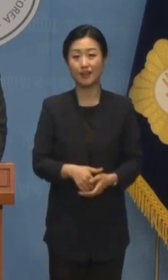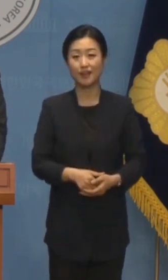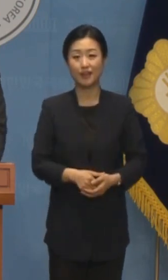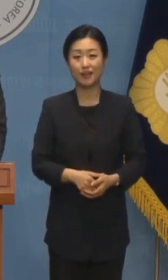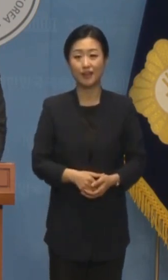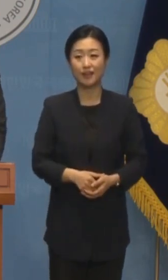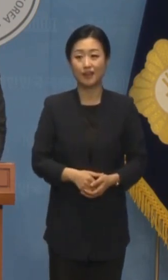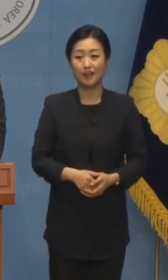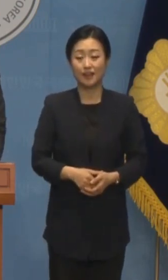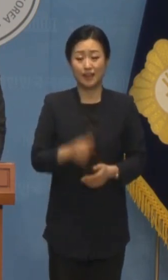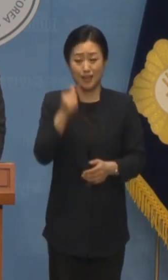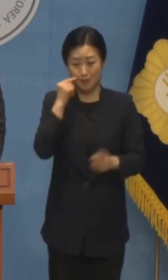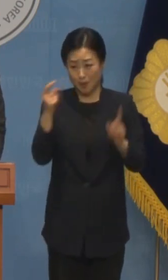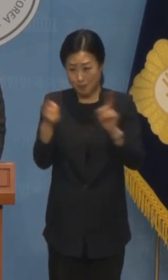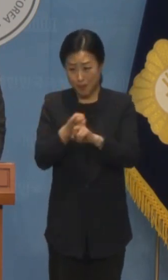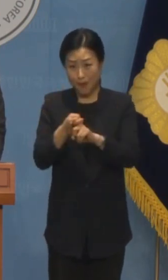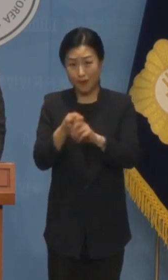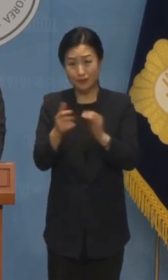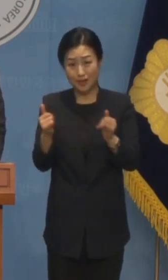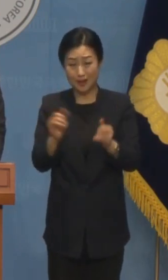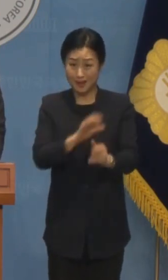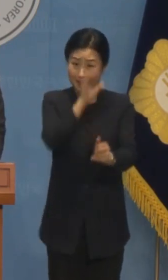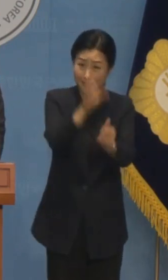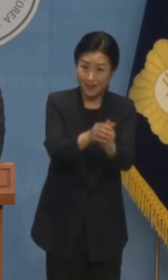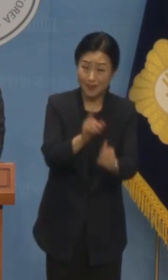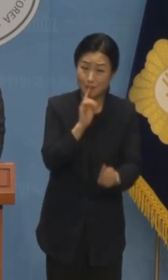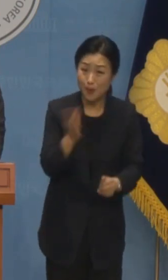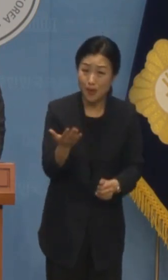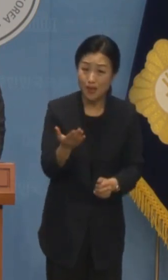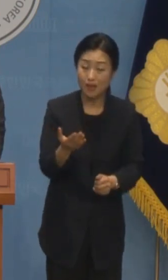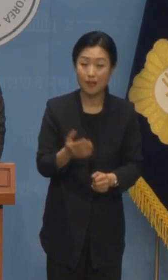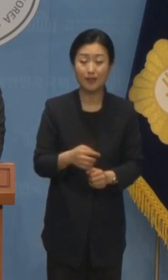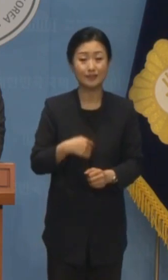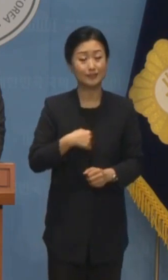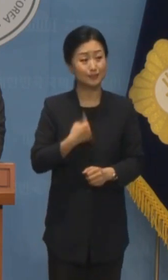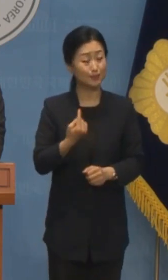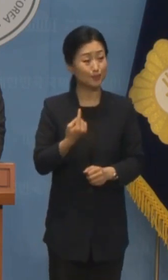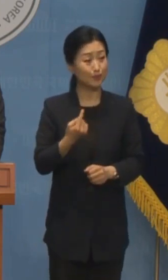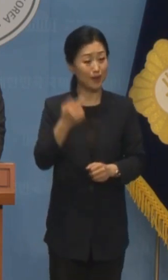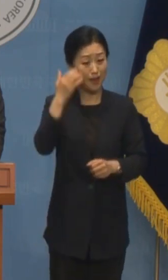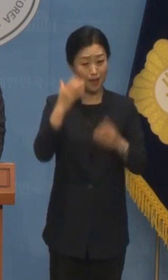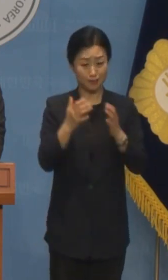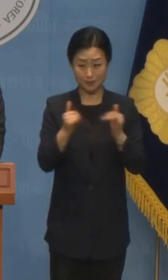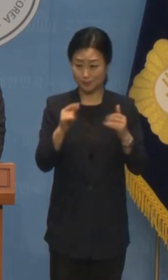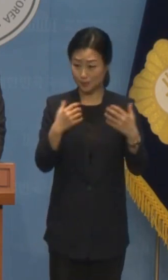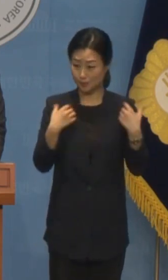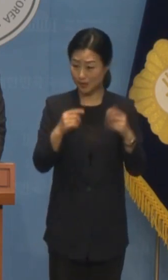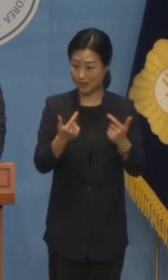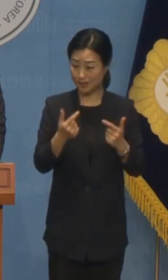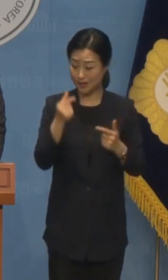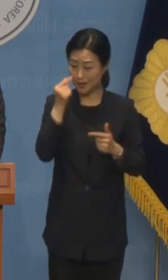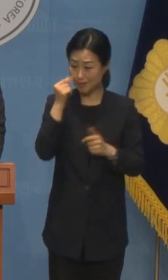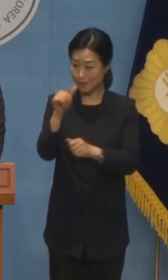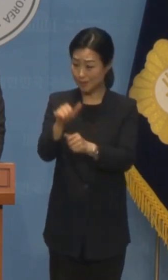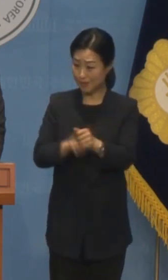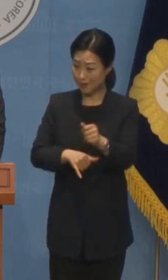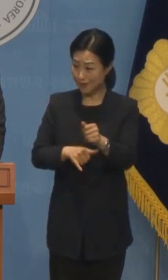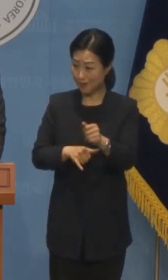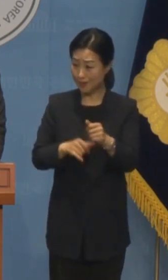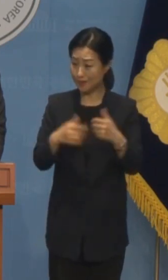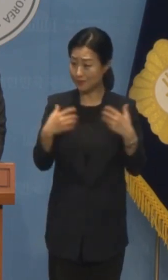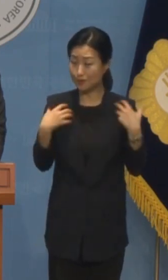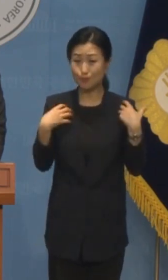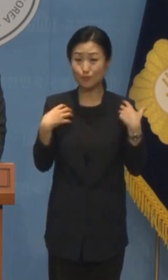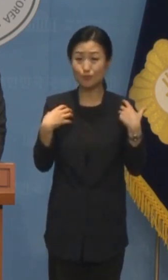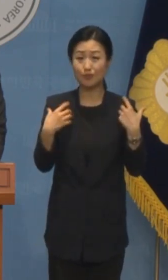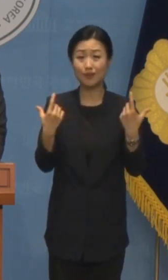임명했습니다 친일의 훈장을 주다니 윤석열 정부는 스스로를 대한민국 정부가 아니라 일제 괴 국이